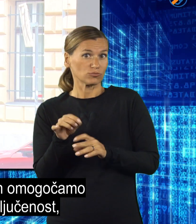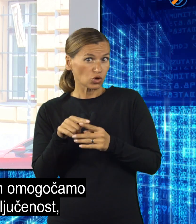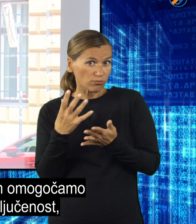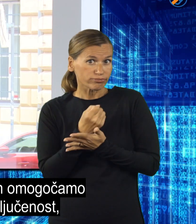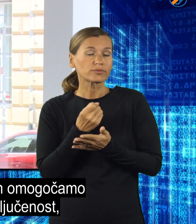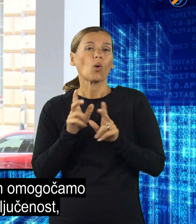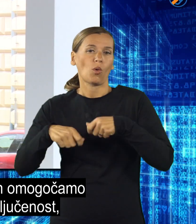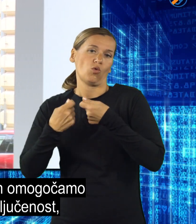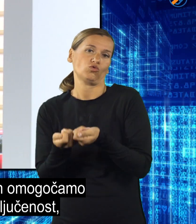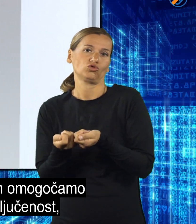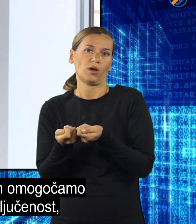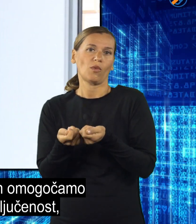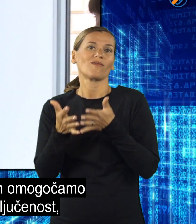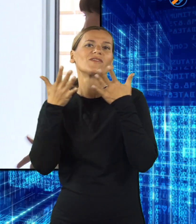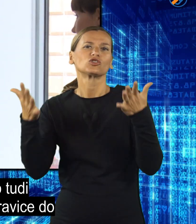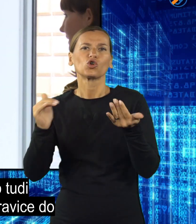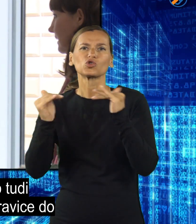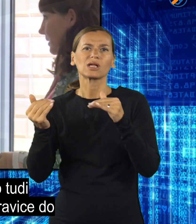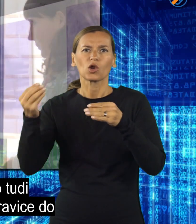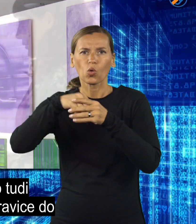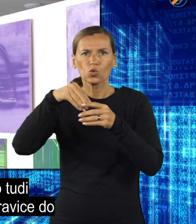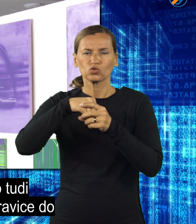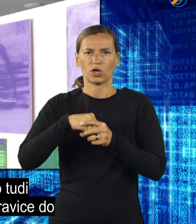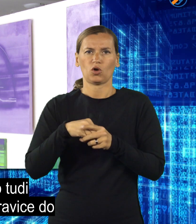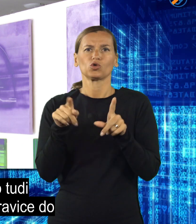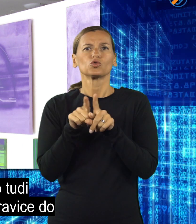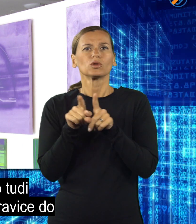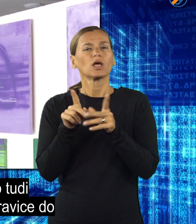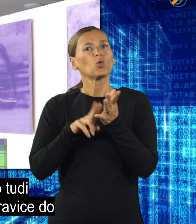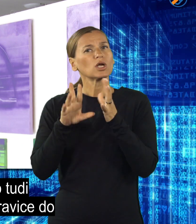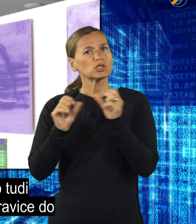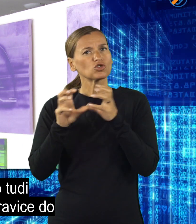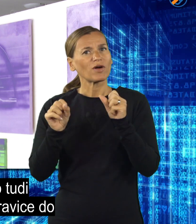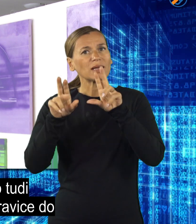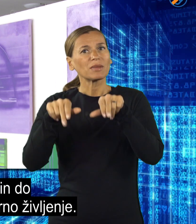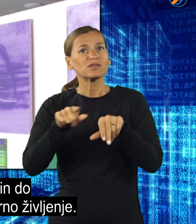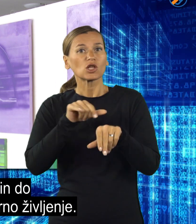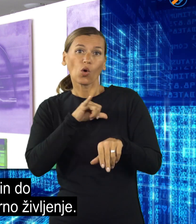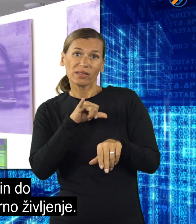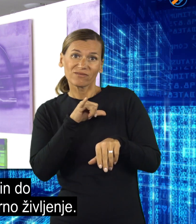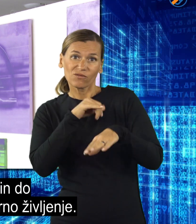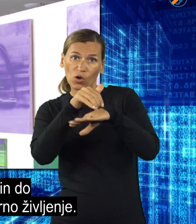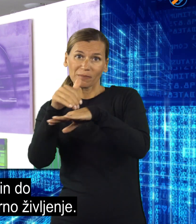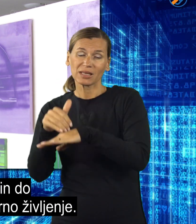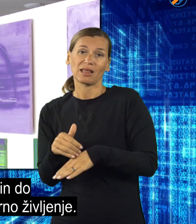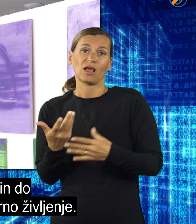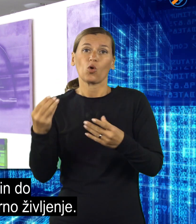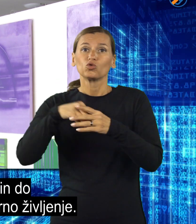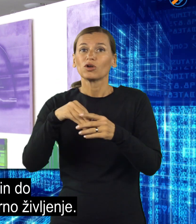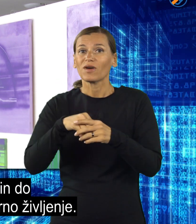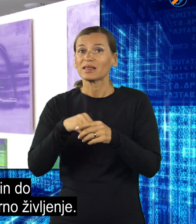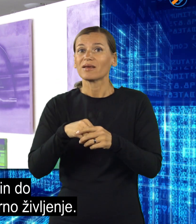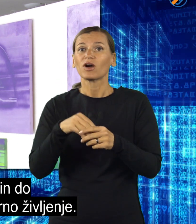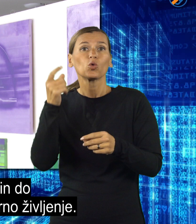jim omogočamo večjo socialno vključenost, omogočamo jim tudi uresničevanje pravice do informiranja in do vključevanja